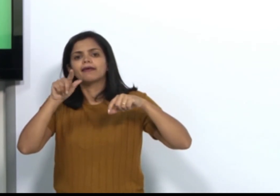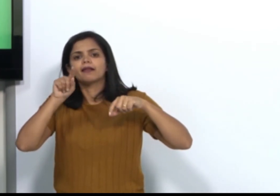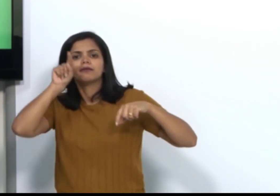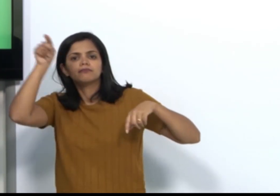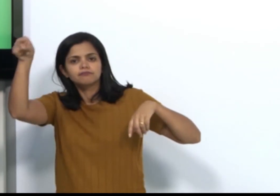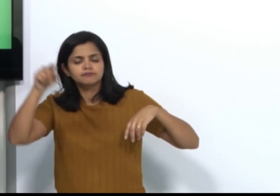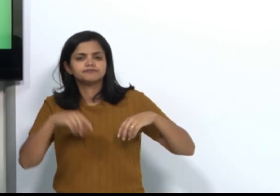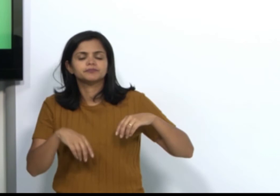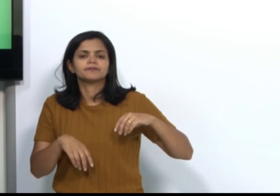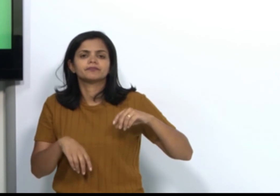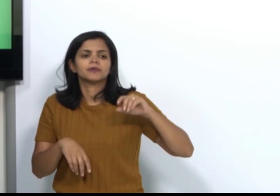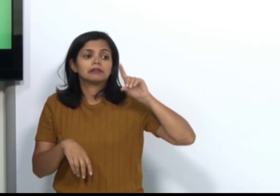aquele.